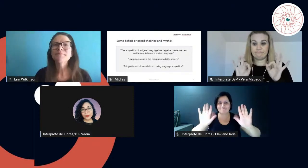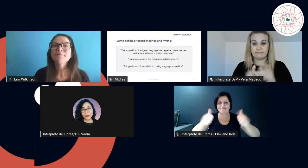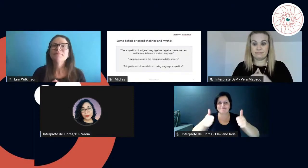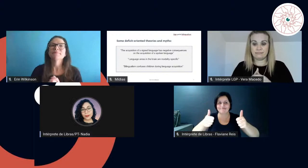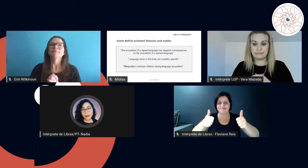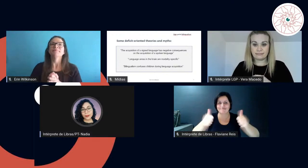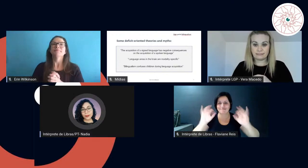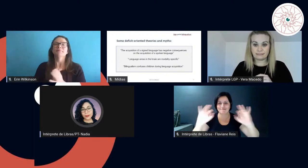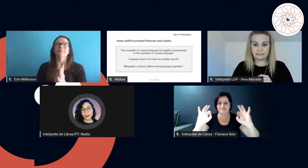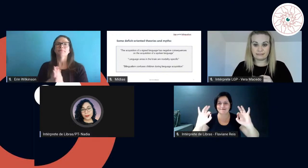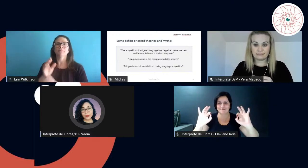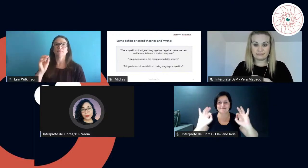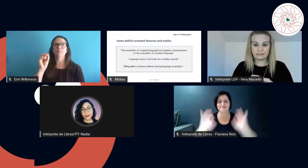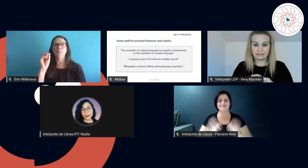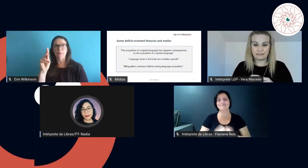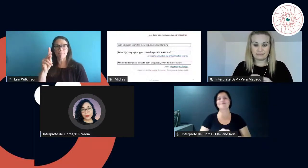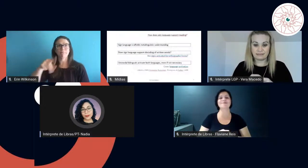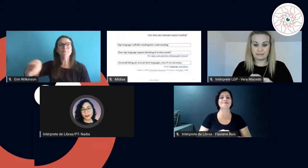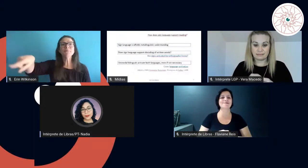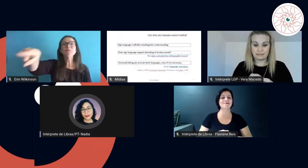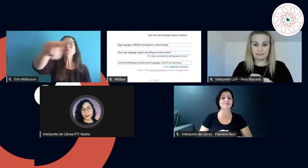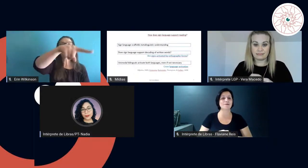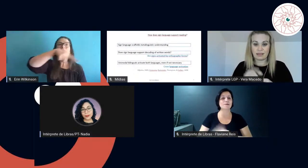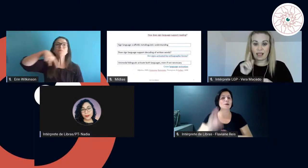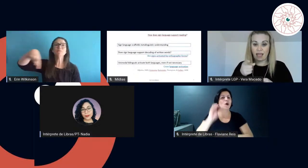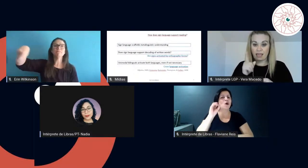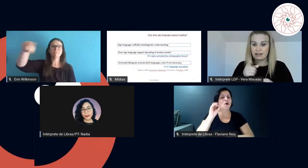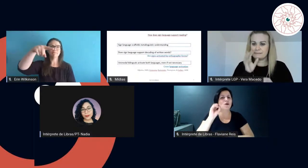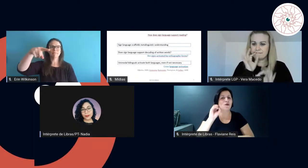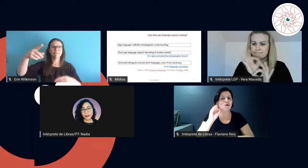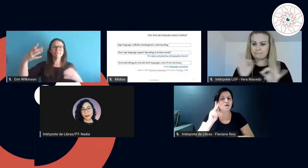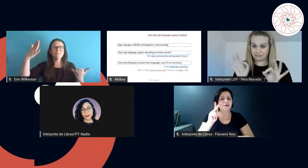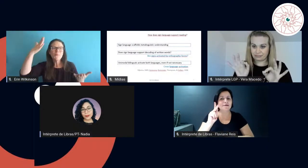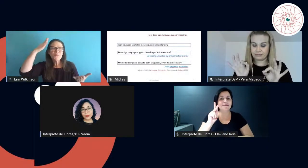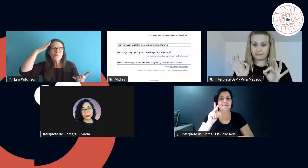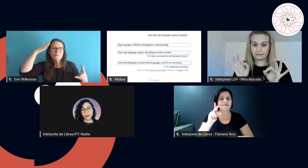próximo. OK. É esse mesmo, tá? É esse aí.